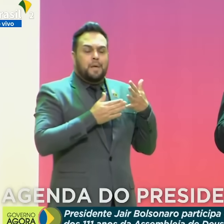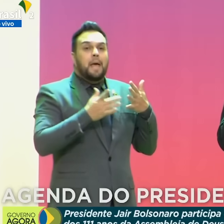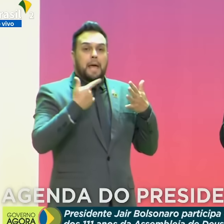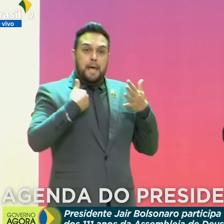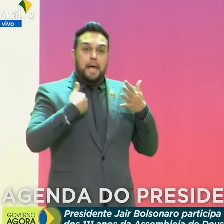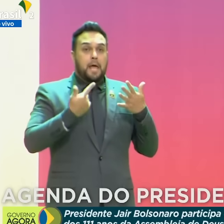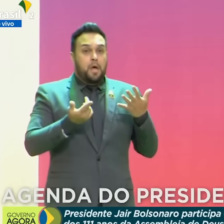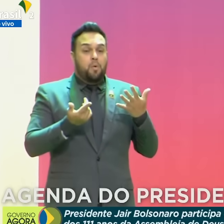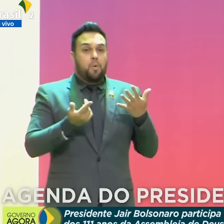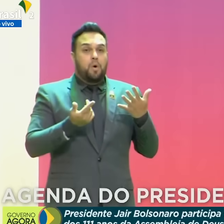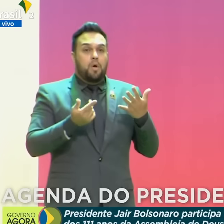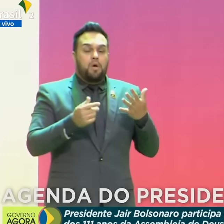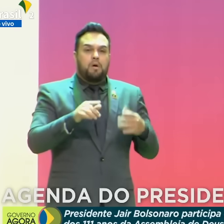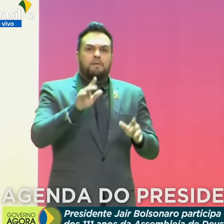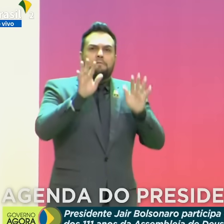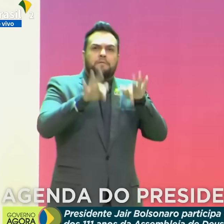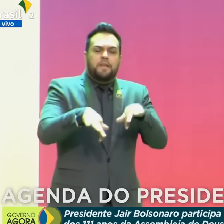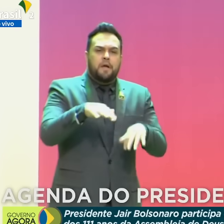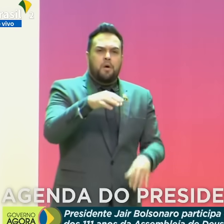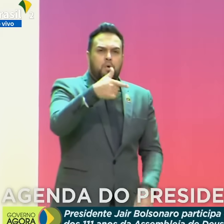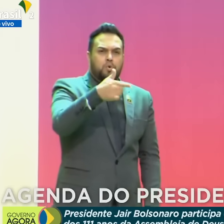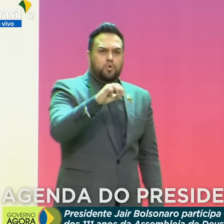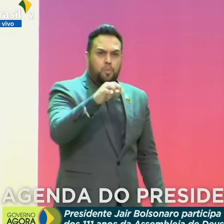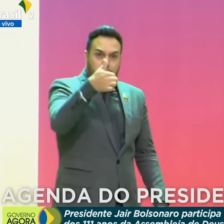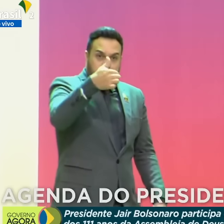muito no final de 2010.